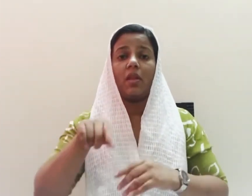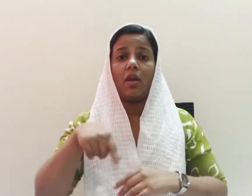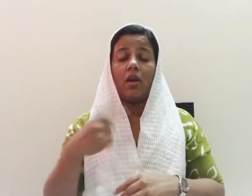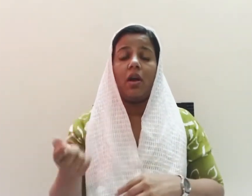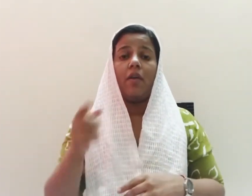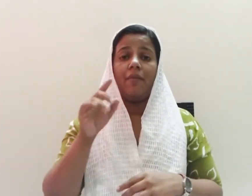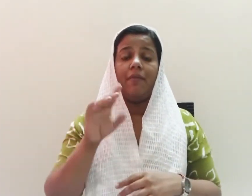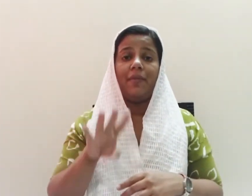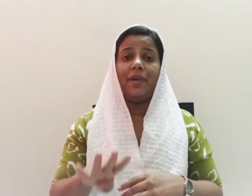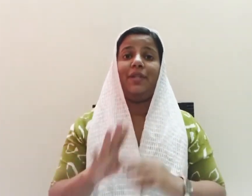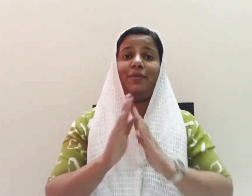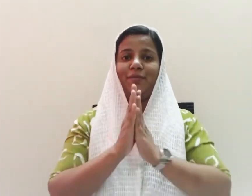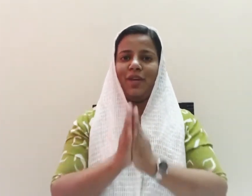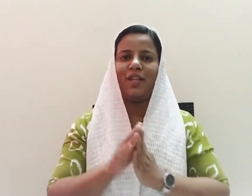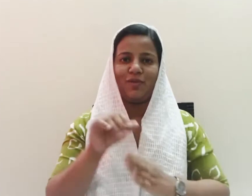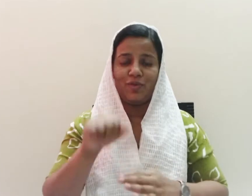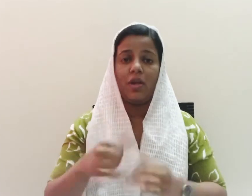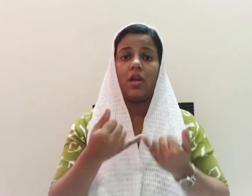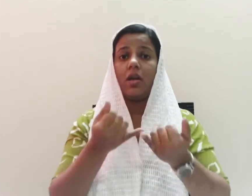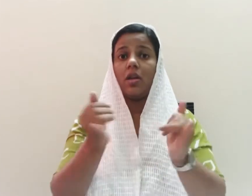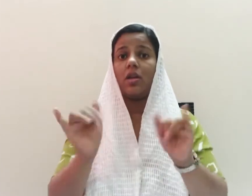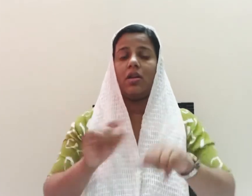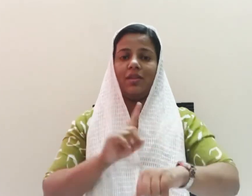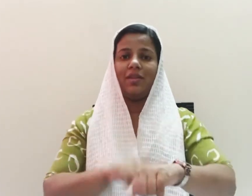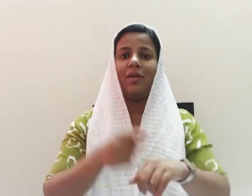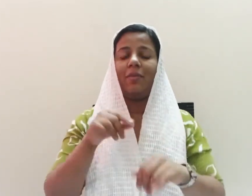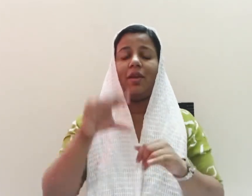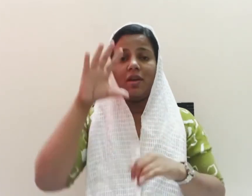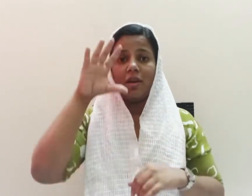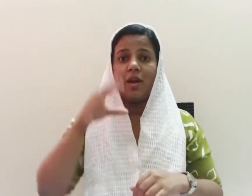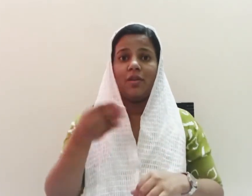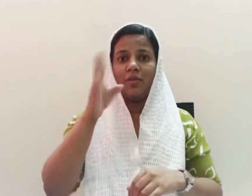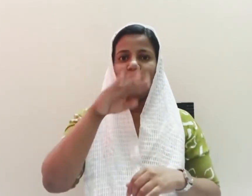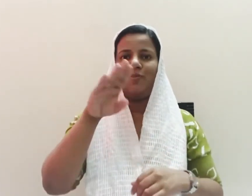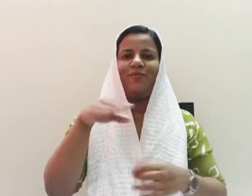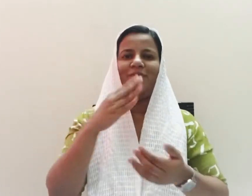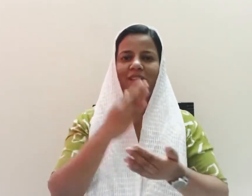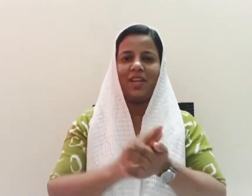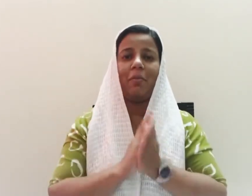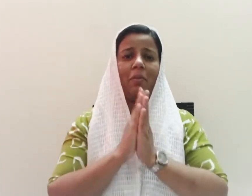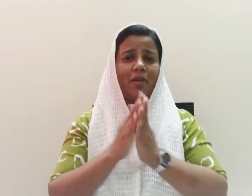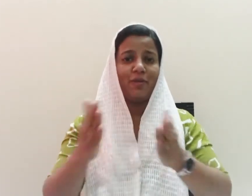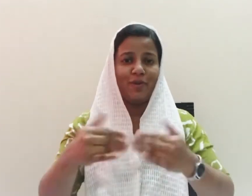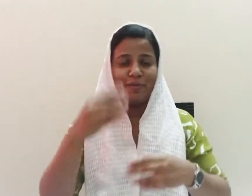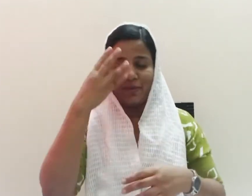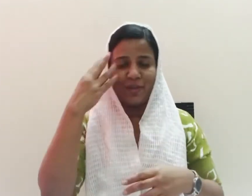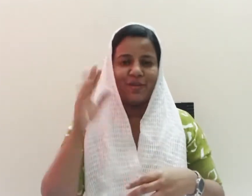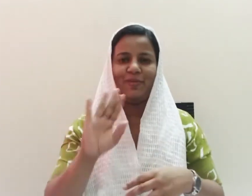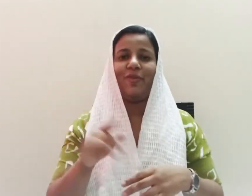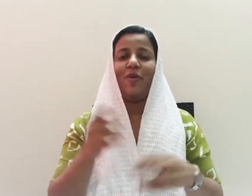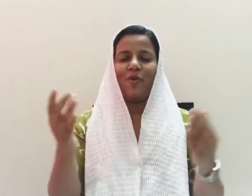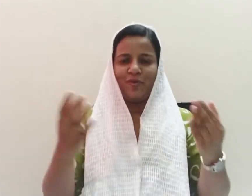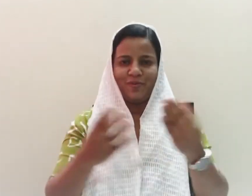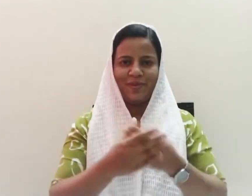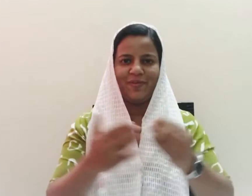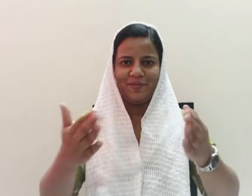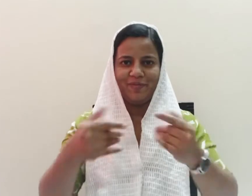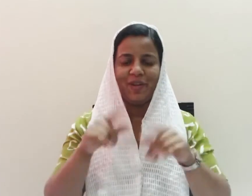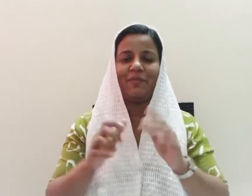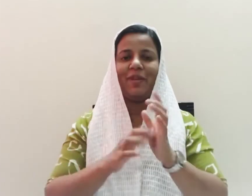നാളെ വൈകിട്ട് വീണ്ടും നമുക്ക് യോഗമുണ്ട്. ഇന്ത്യൻ സമയം രാത്രി 9:30 പങ്കെടുക്കാൻ മറക്കരുത്. നമുക്ക് ഒരുമിച്ച് പങ്കെടുക്കണം, കർത്താവിനെ